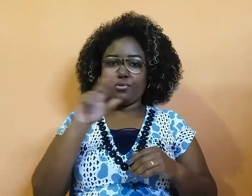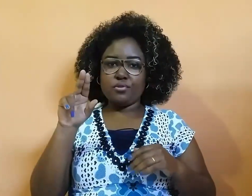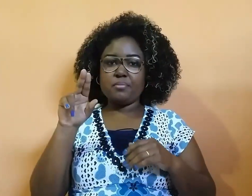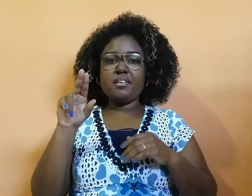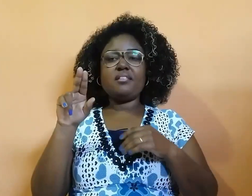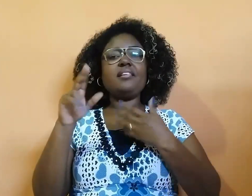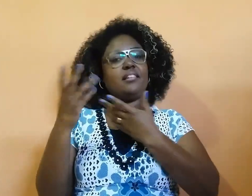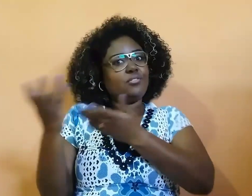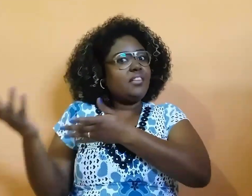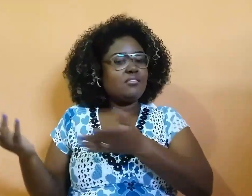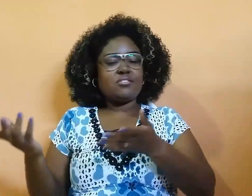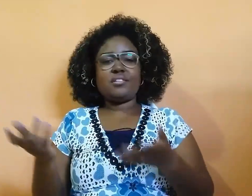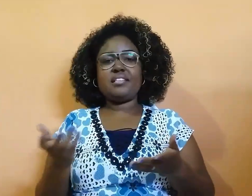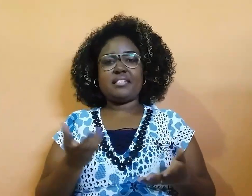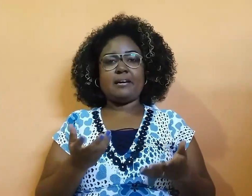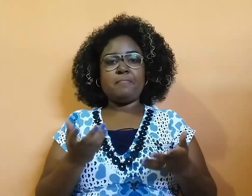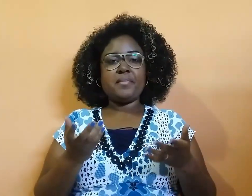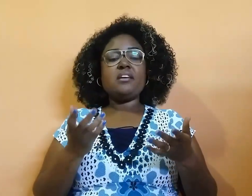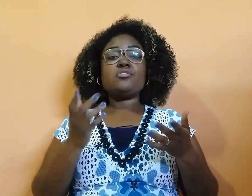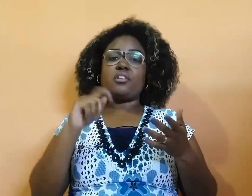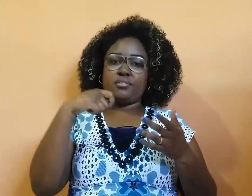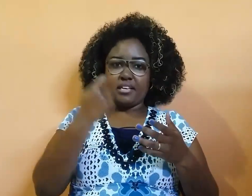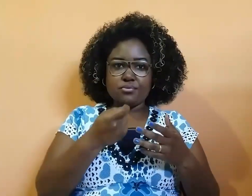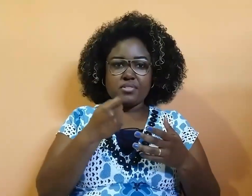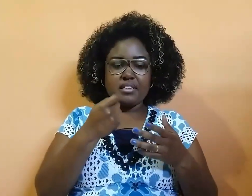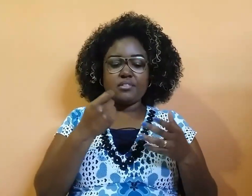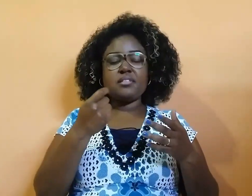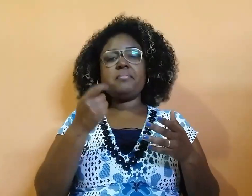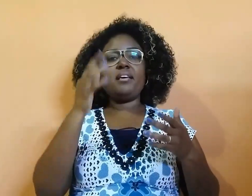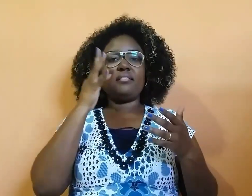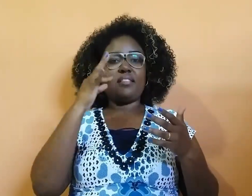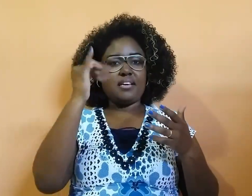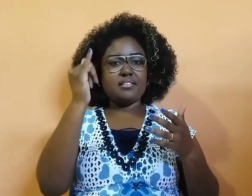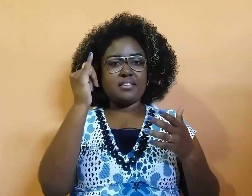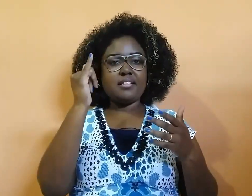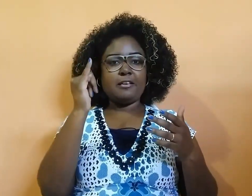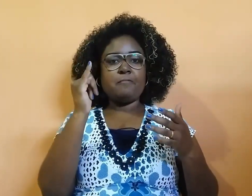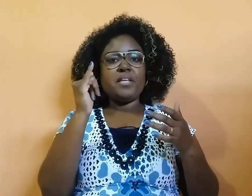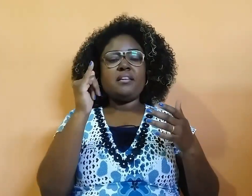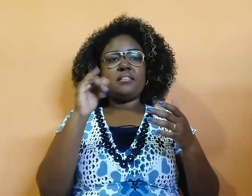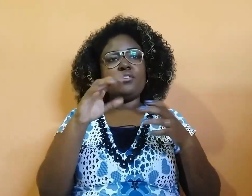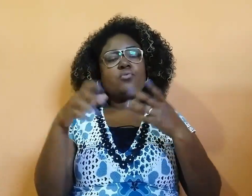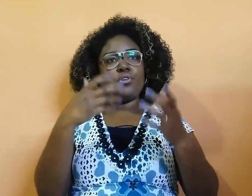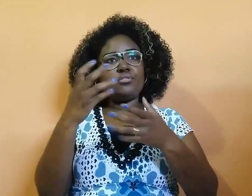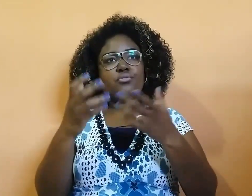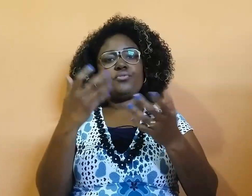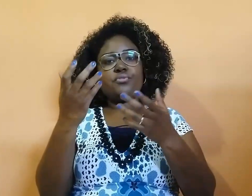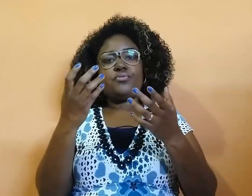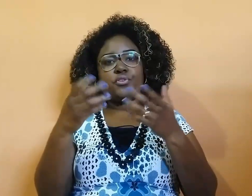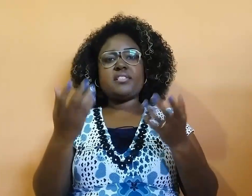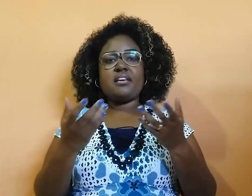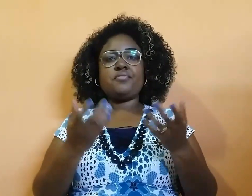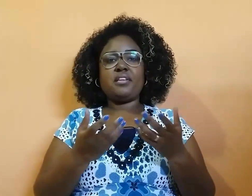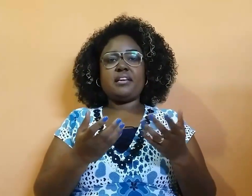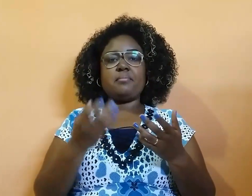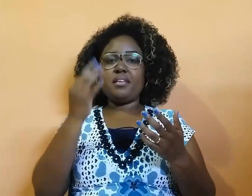nome eu tenho soletrar só que eu tenho um sinal também que é esse aqui então quando for se referir a